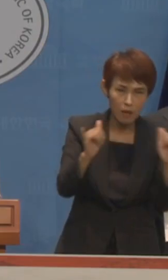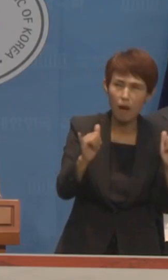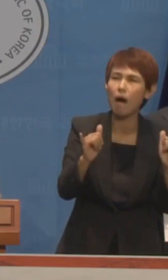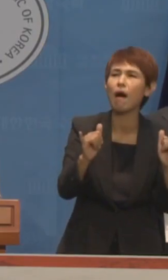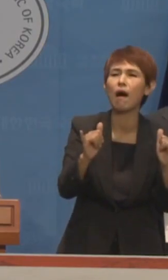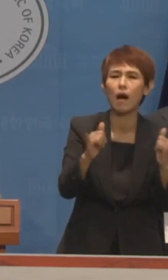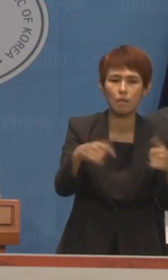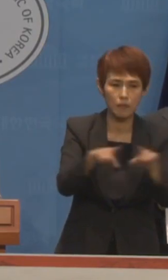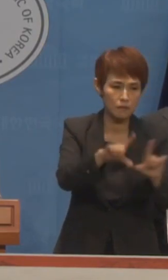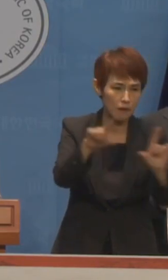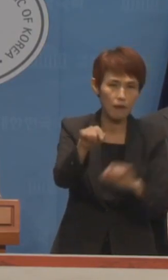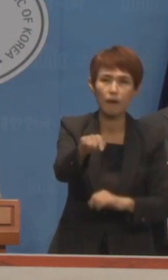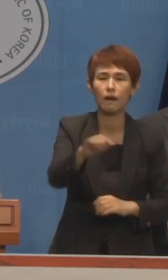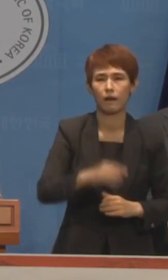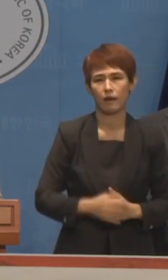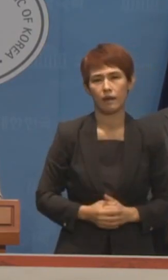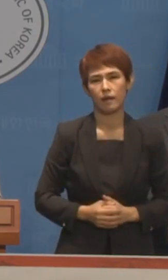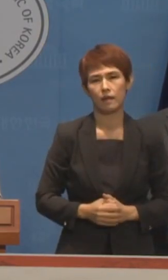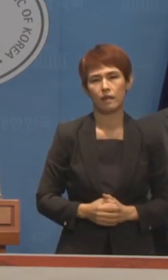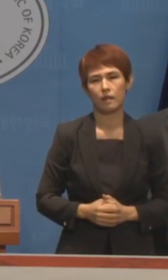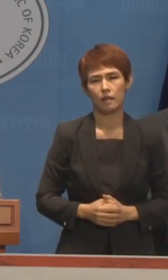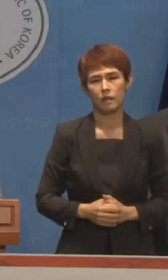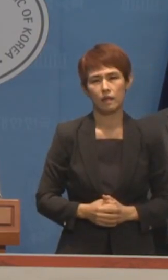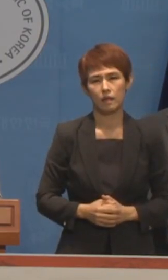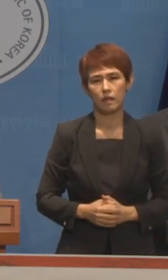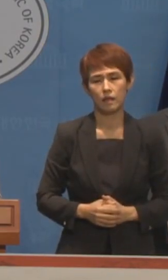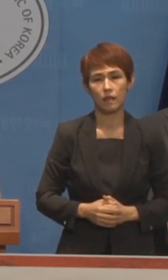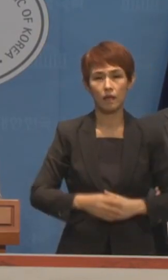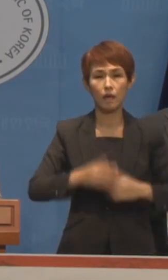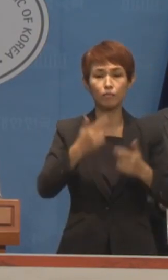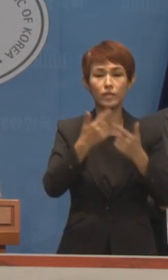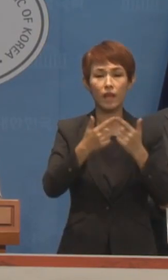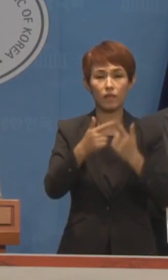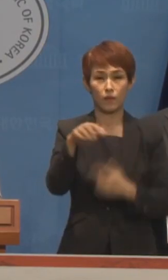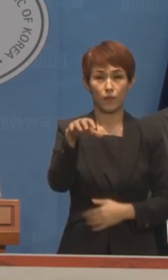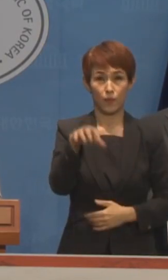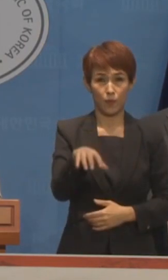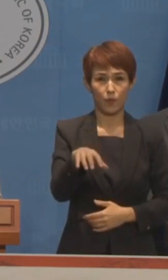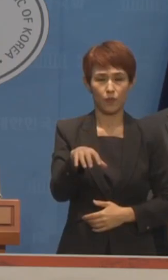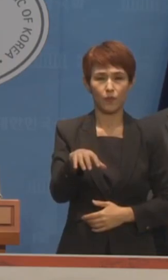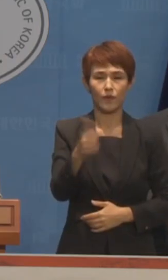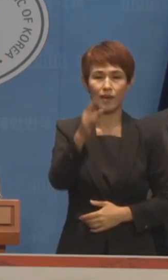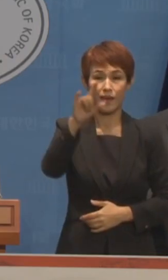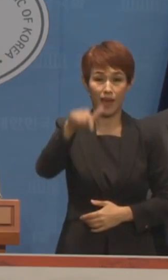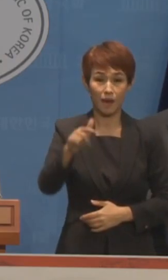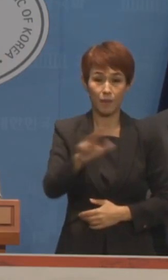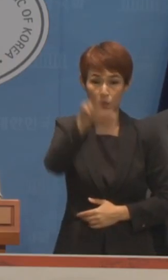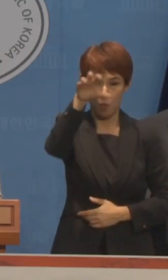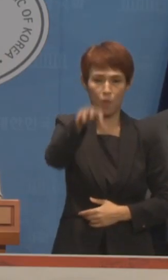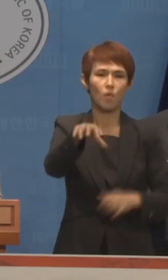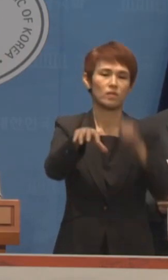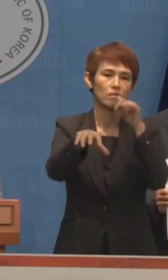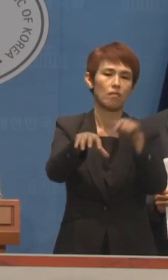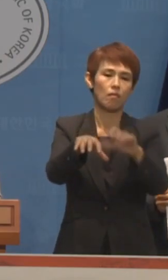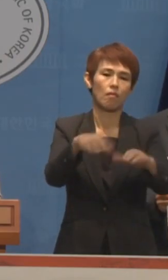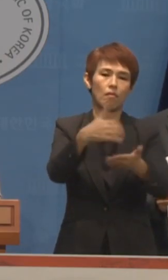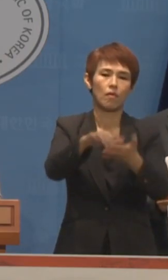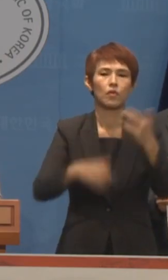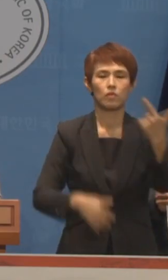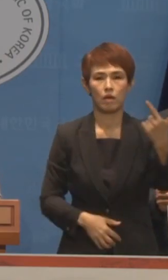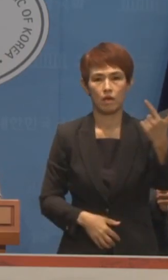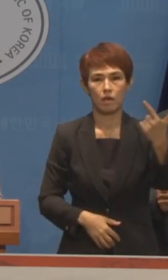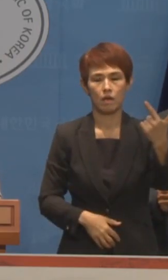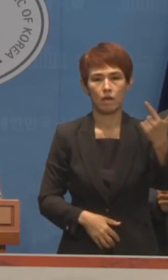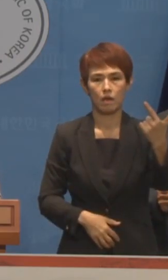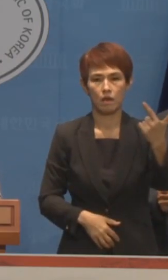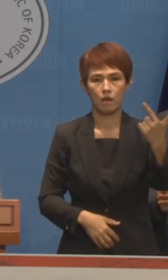함께 살아왔습니다. 제가 살고 있는 부산 기장에는 6개의 핵발전소가 있습니다. 행정구역상